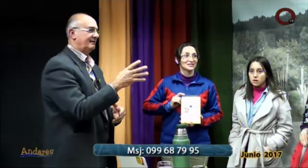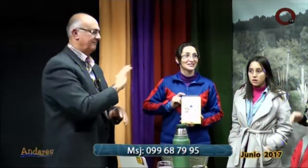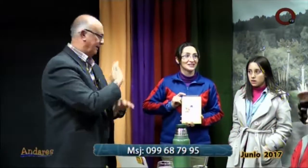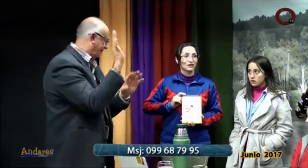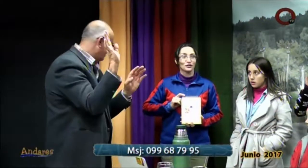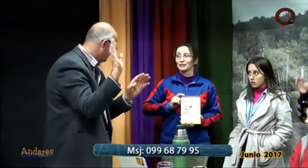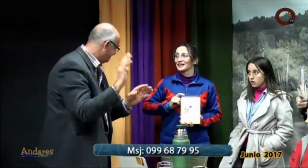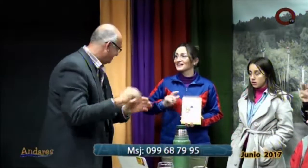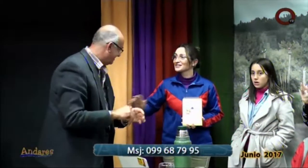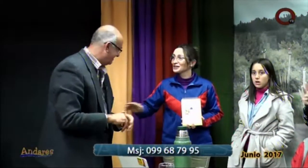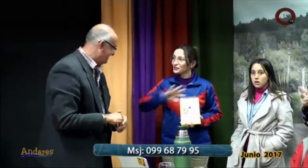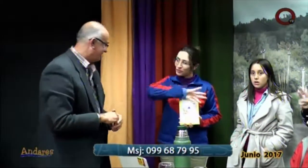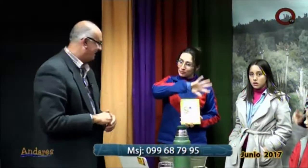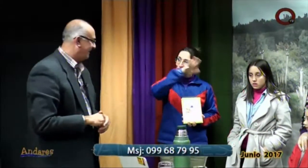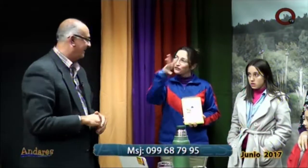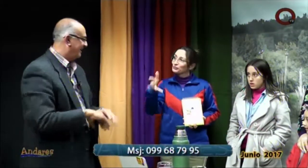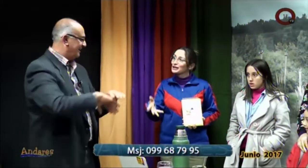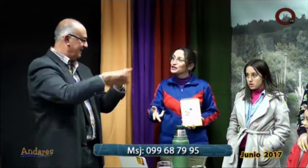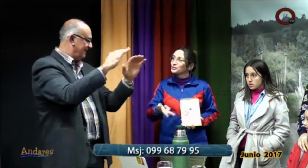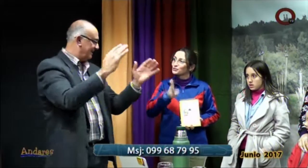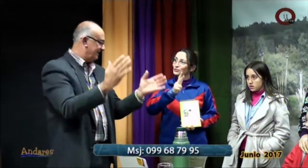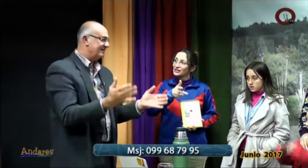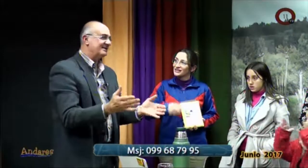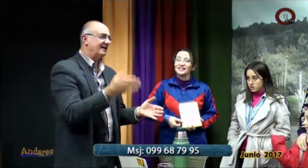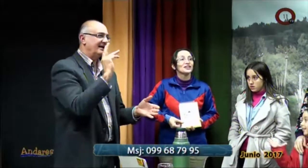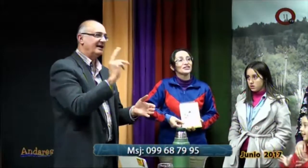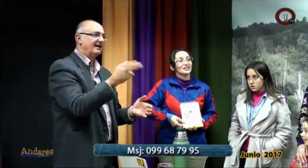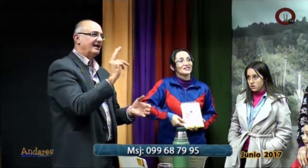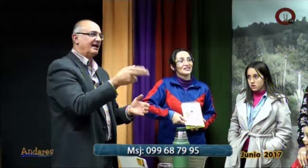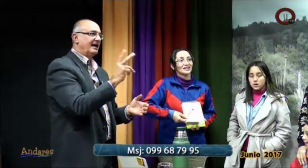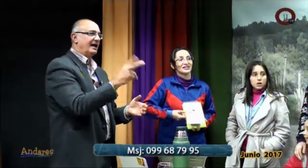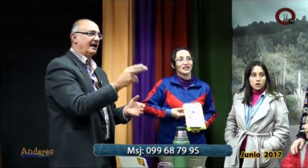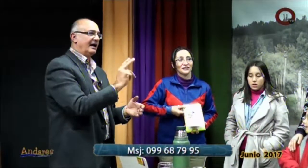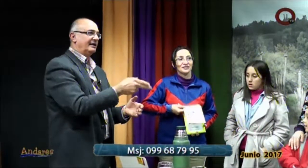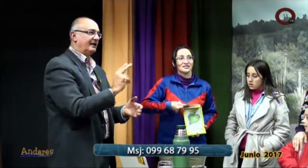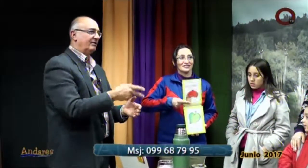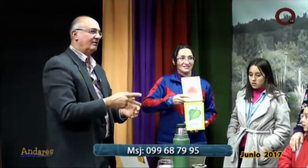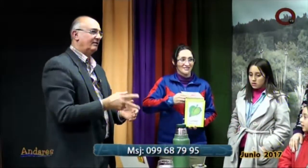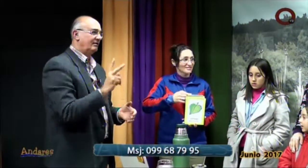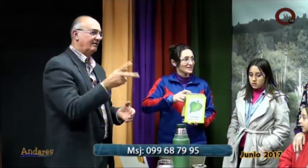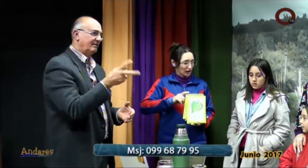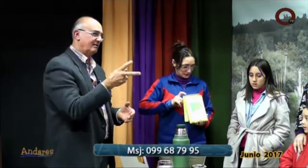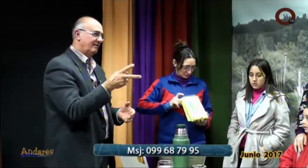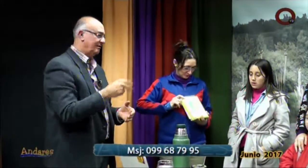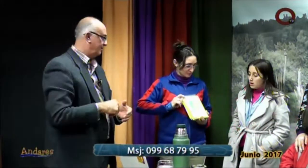La forma de la casita no Pero la forma del iglú Y de hielo Ah, de hielo